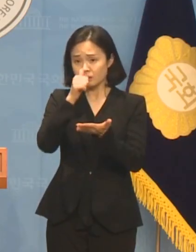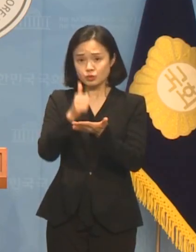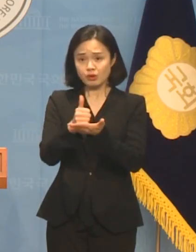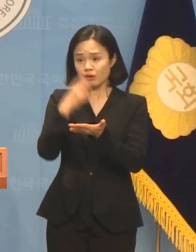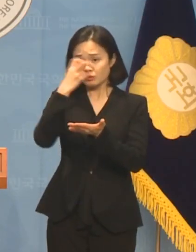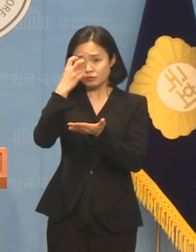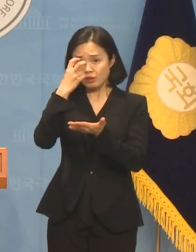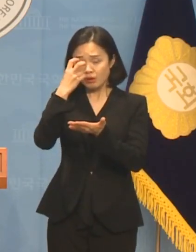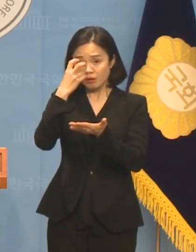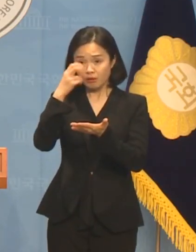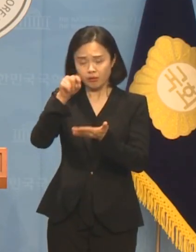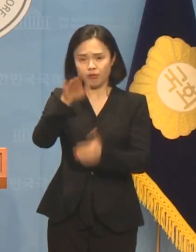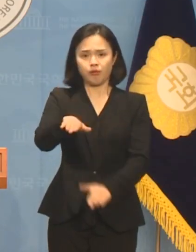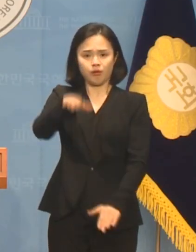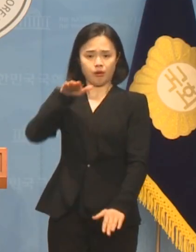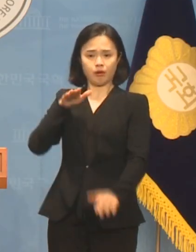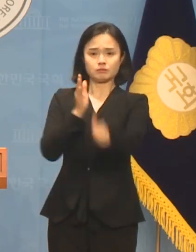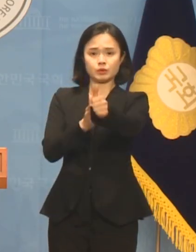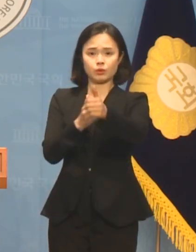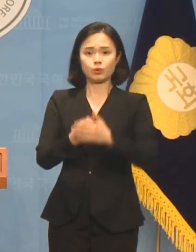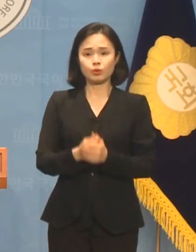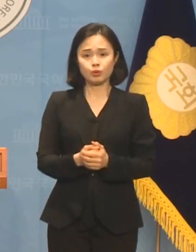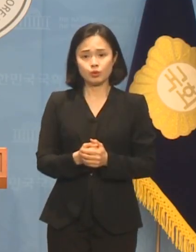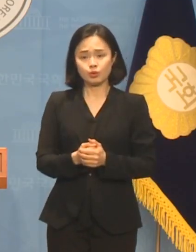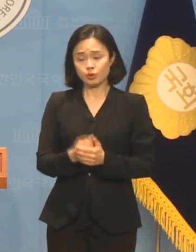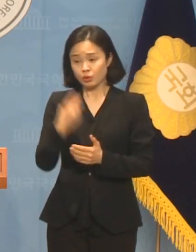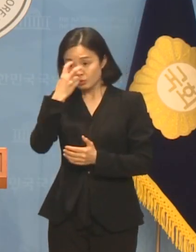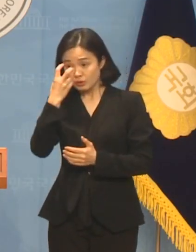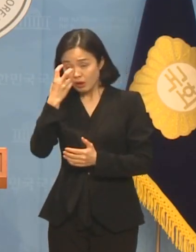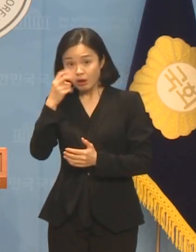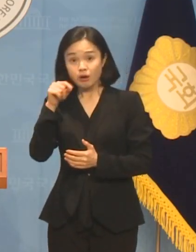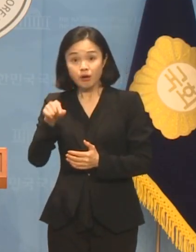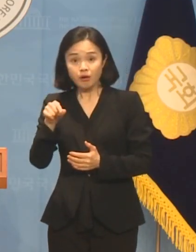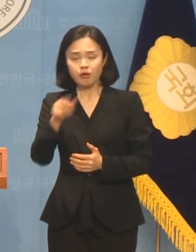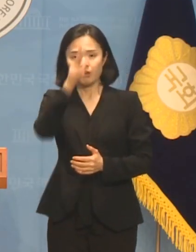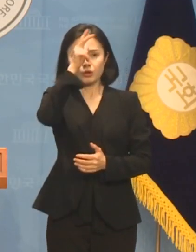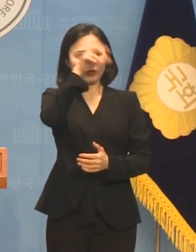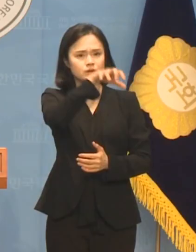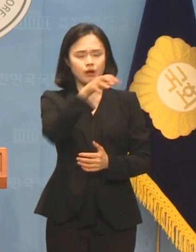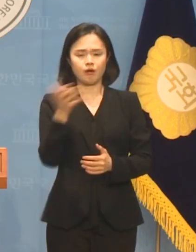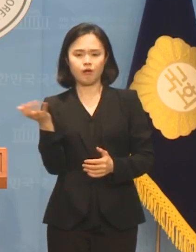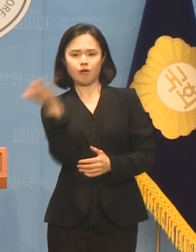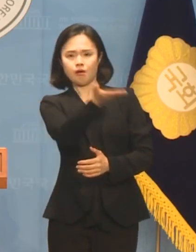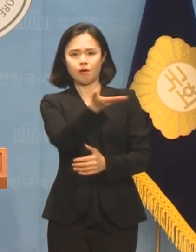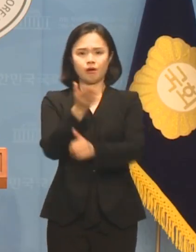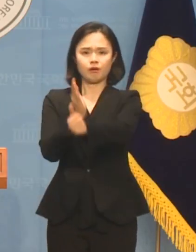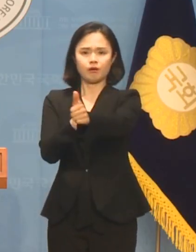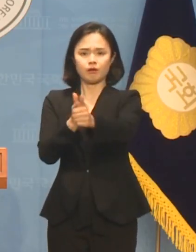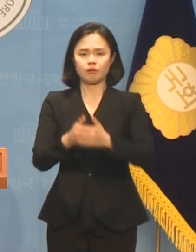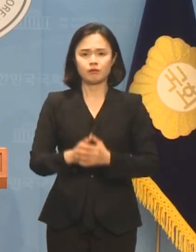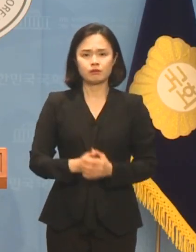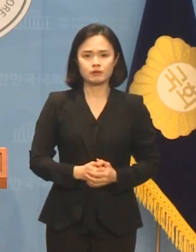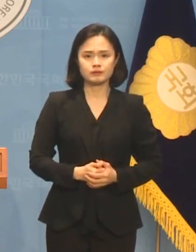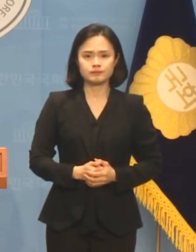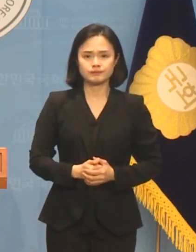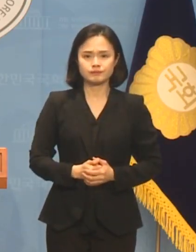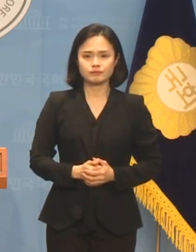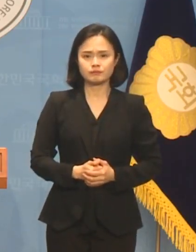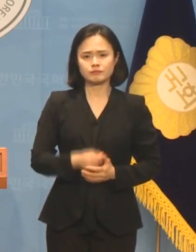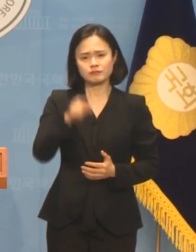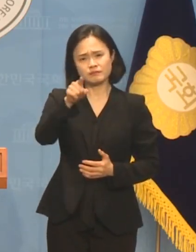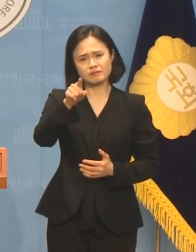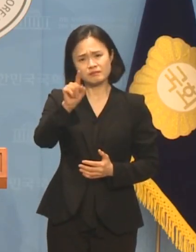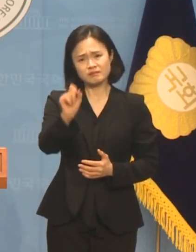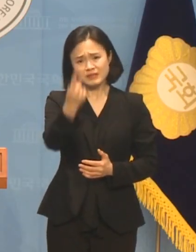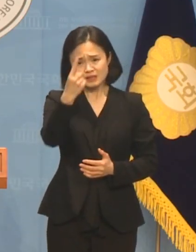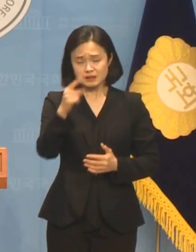경찰로 다시 이첩시키십시오. 지금까지 공수처가 유발한 혼란만으로도 엄중한